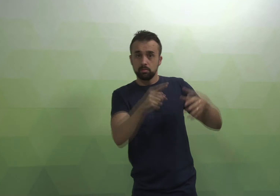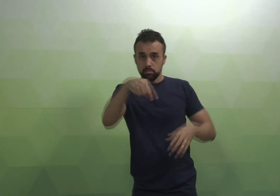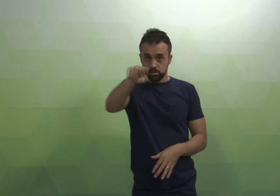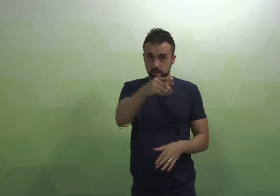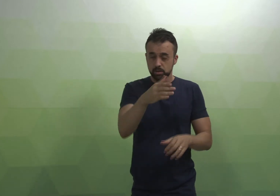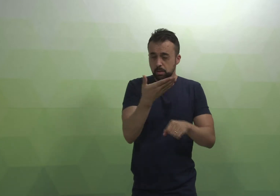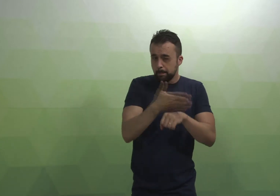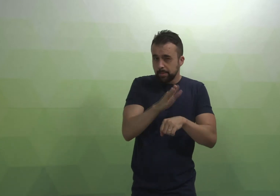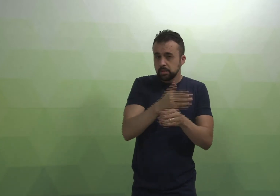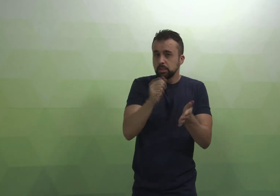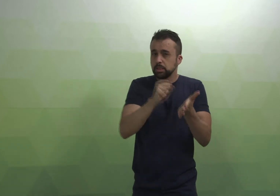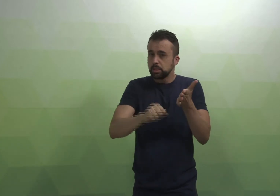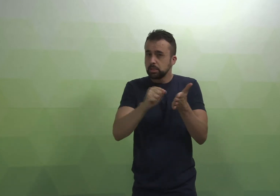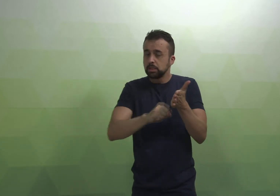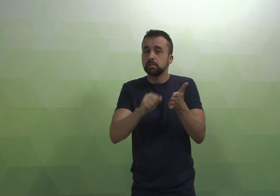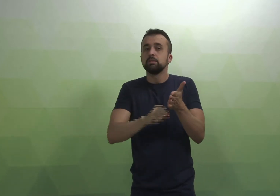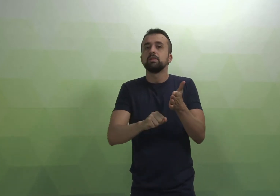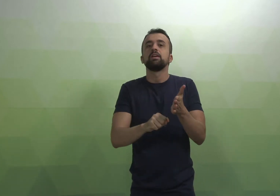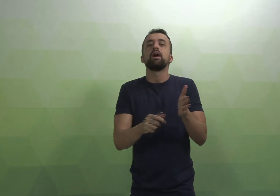Escrevam as glosas da sentença.